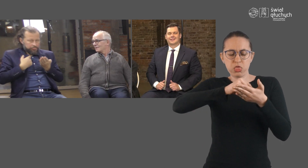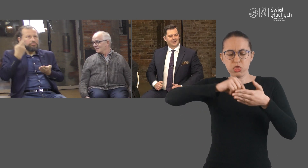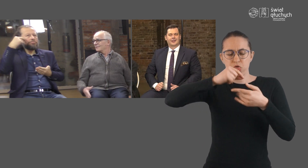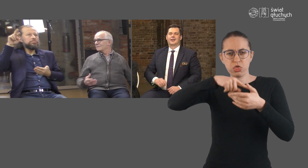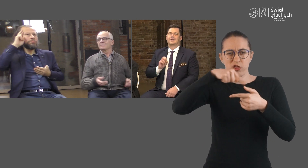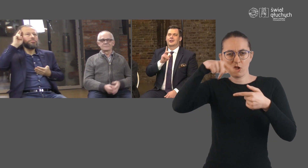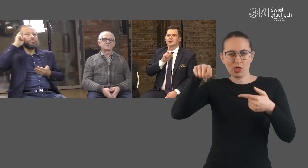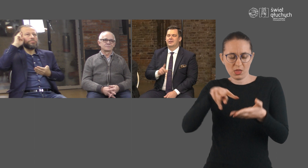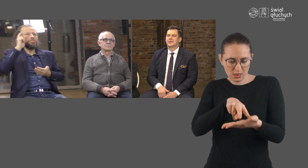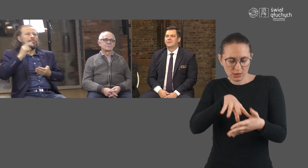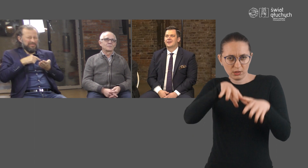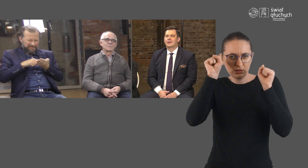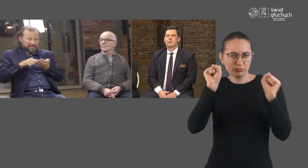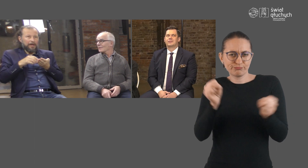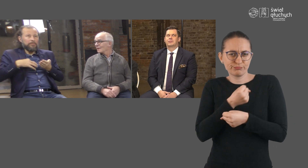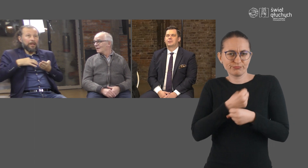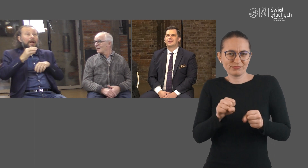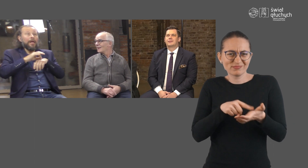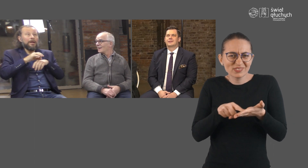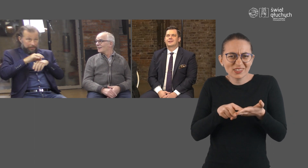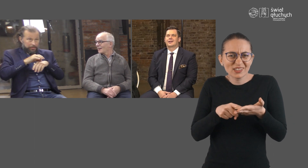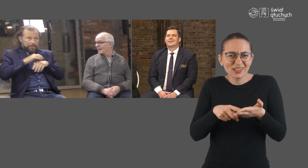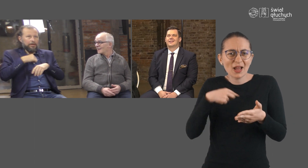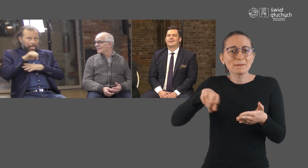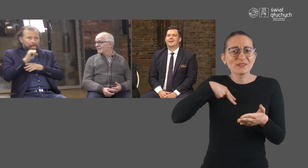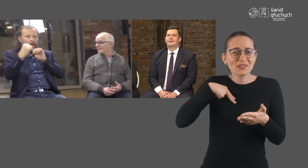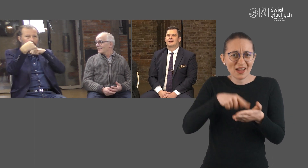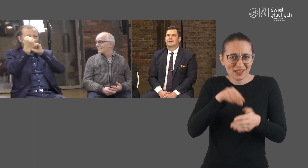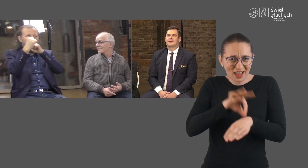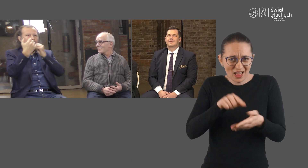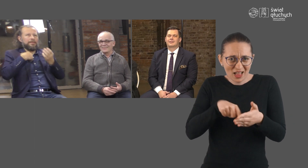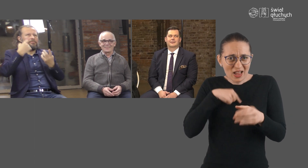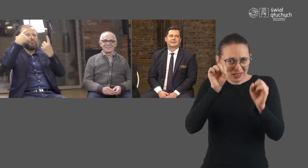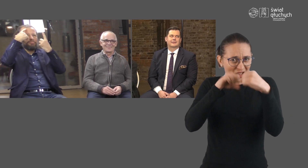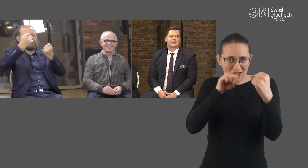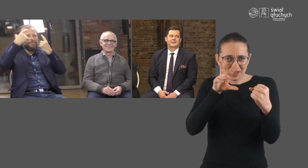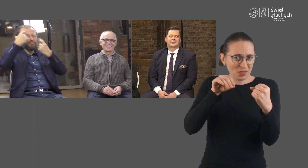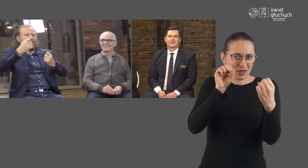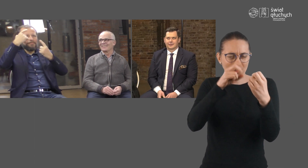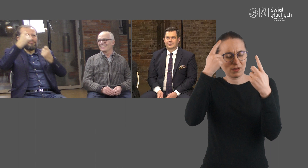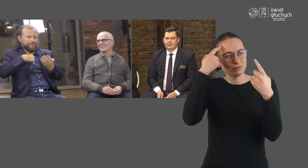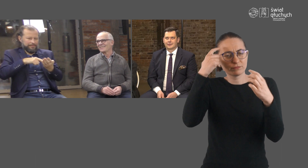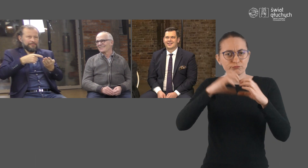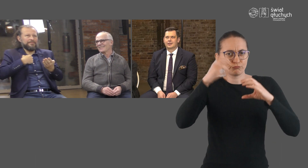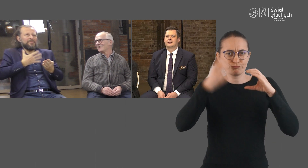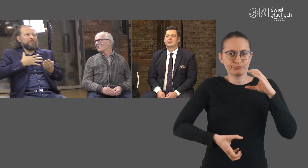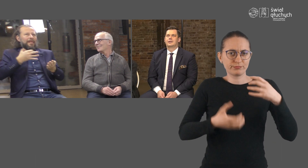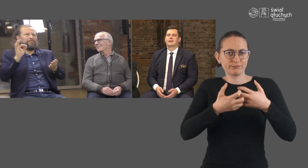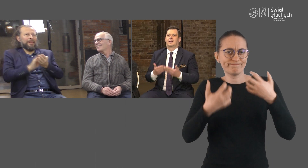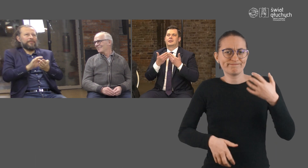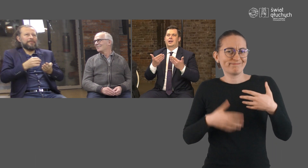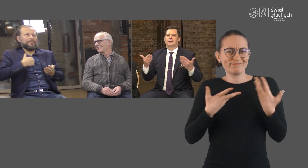przykład po USG, ja nie rozumiem, Tak jakby pisał po łacinie, nie rozumiem go w ogóle. Po prostu kiwamy do siebie nawzajem głową i w ogóle